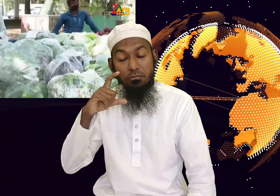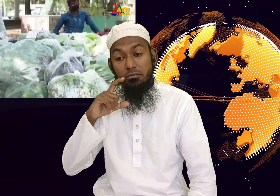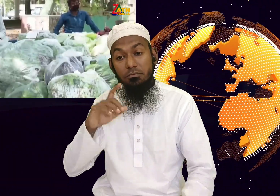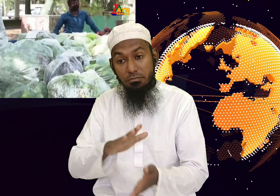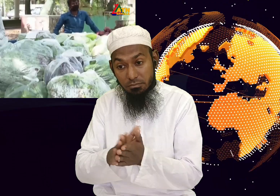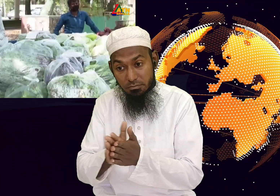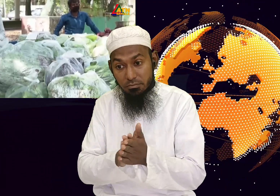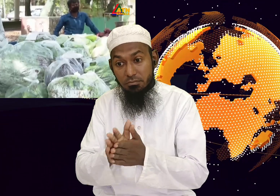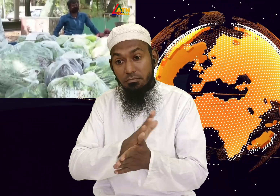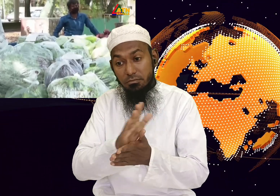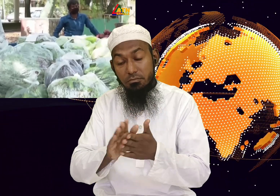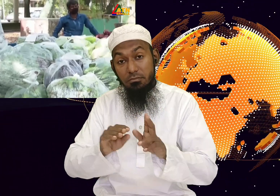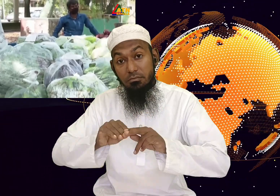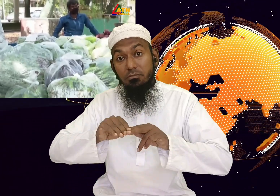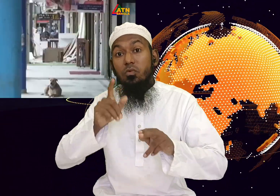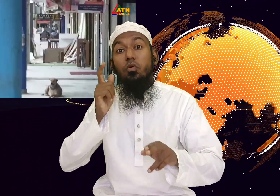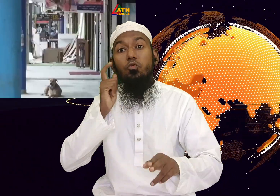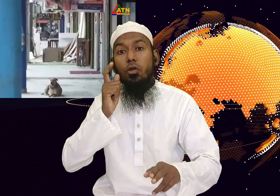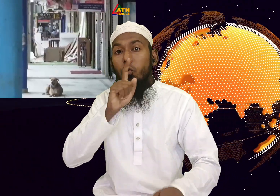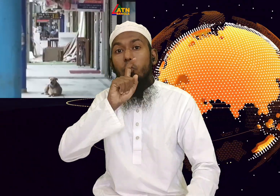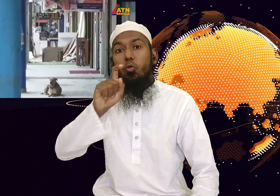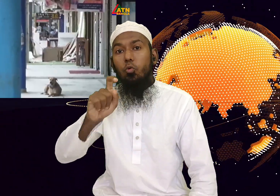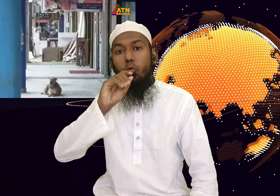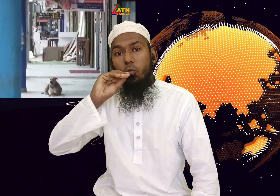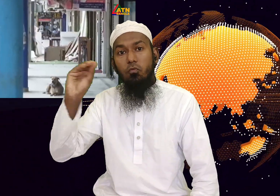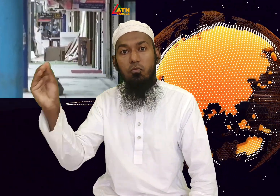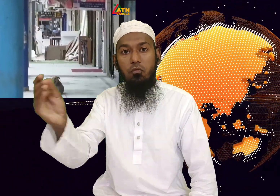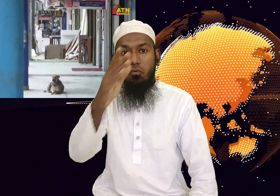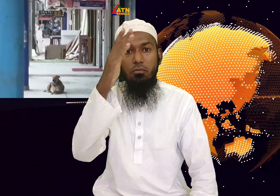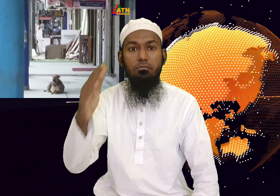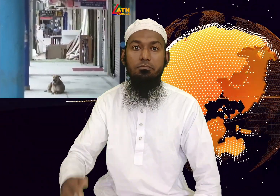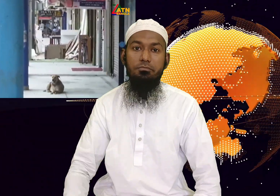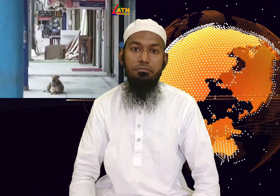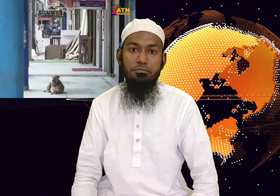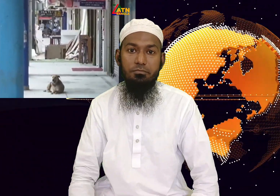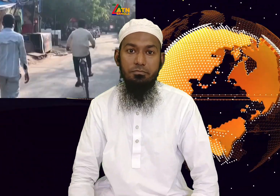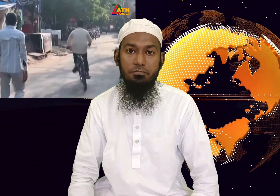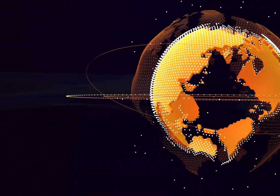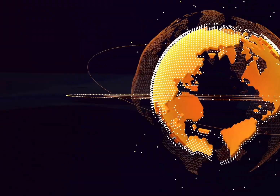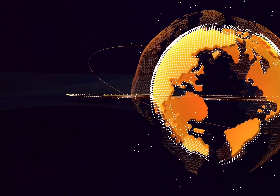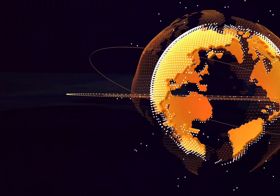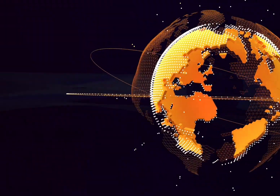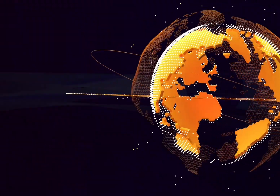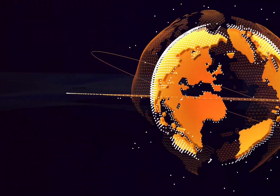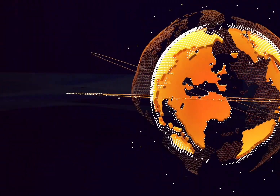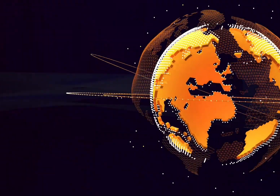নাজমুন নাহার জান্নাত, এটিএন বাংলা।